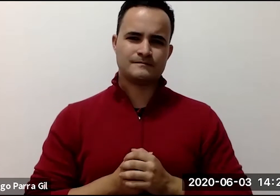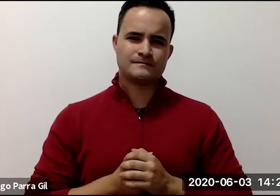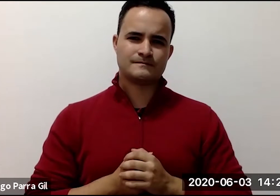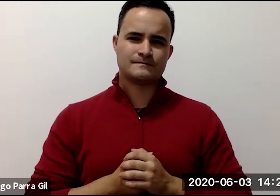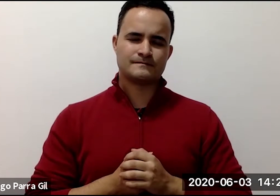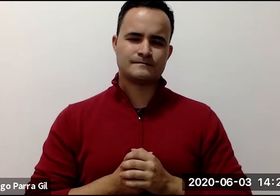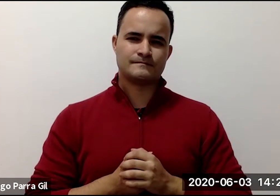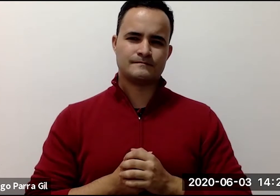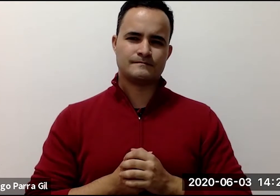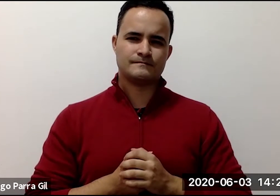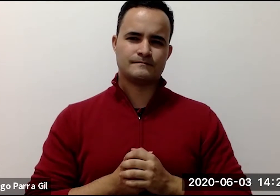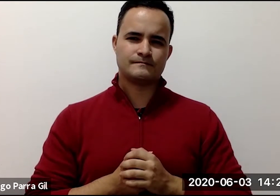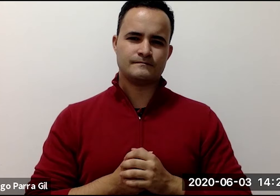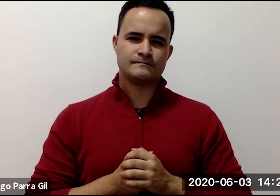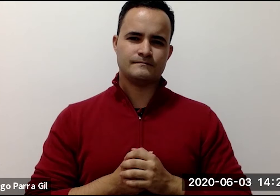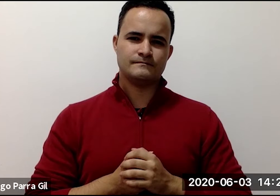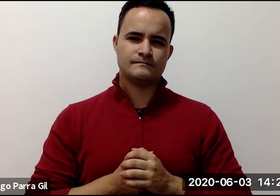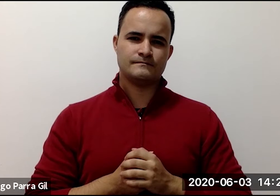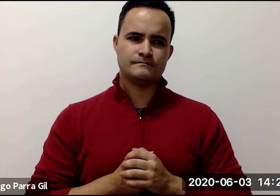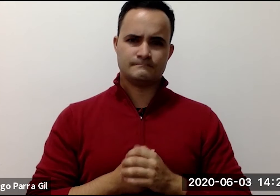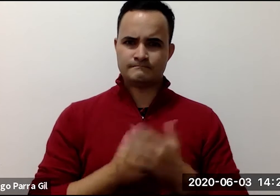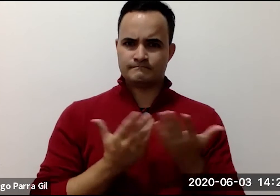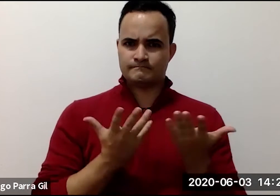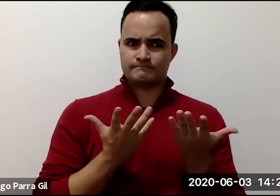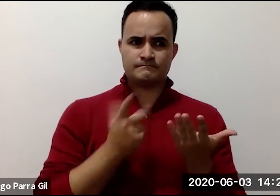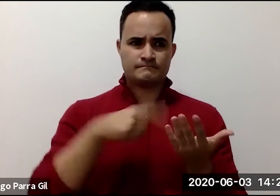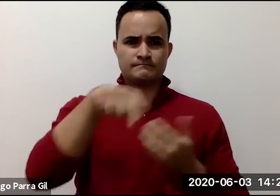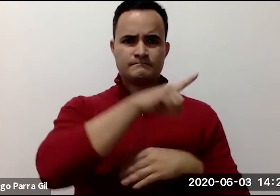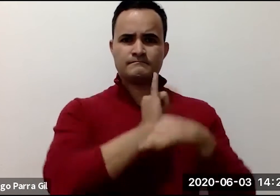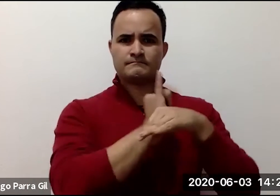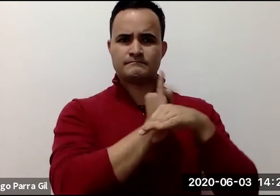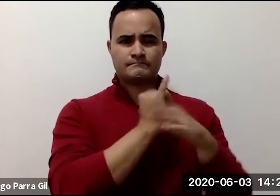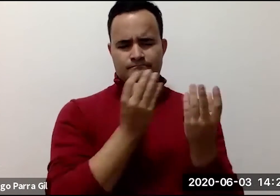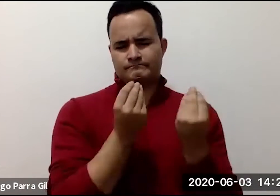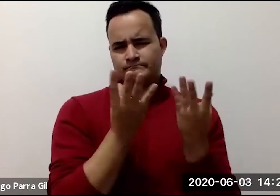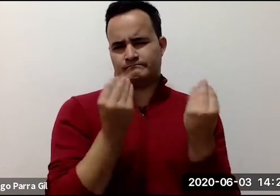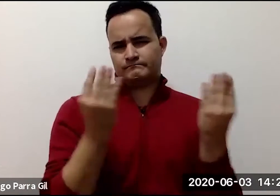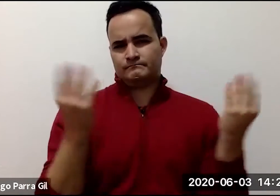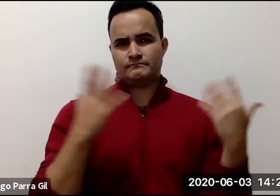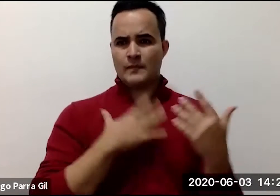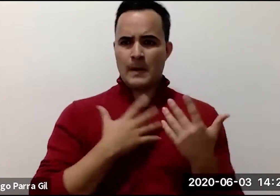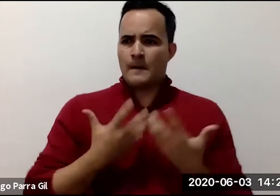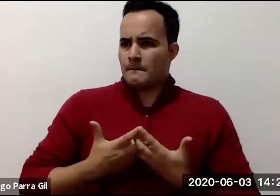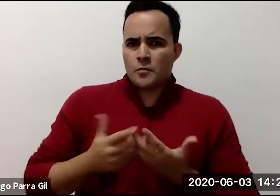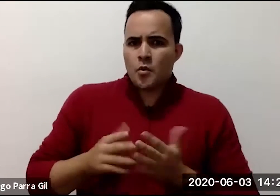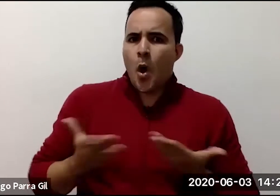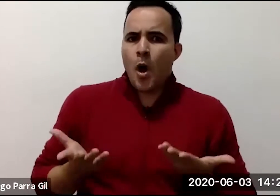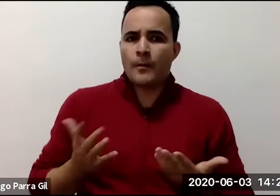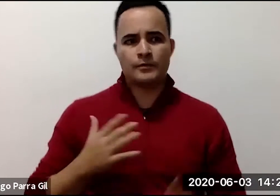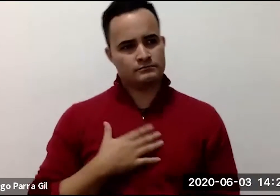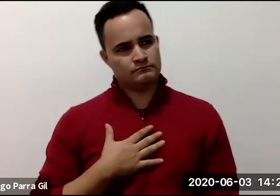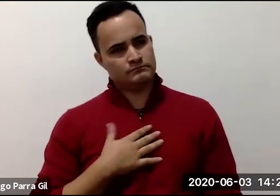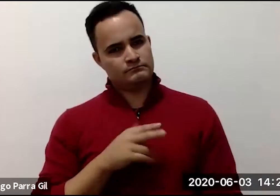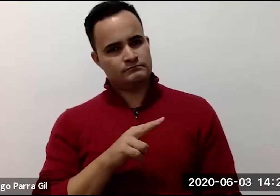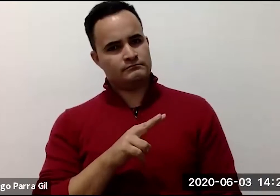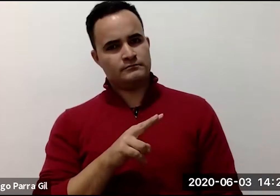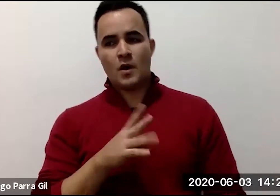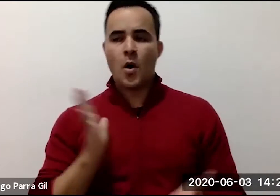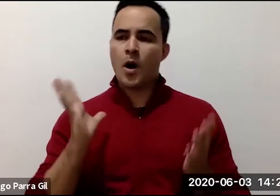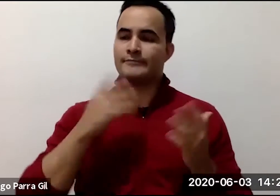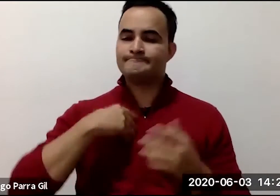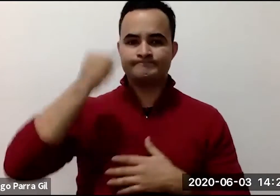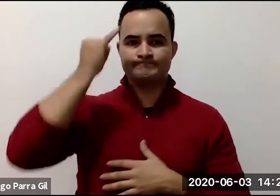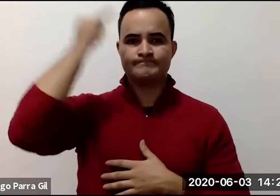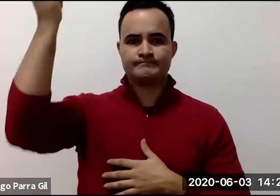pues sí, muchas explicaciones que dan las instituciones es que no saben cómo hacerlo, o se les ocurren ideas como si fueran